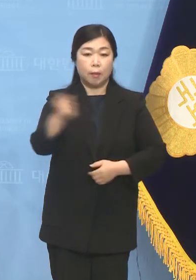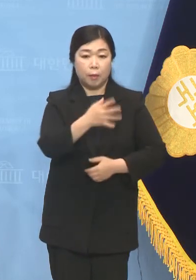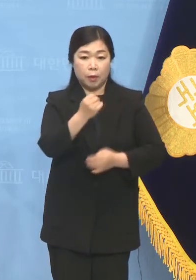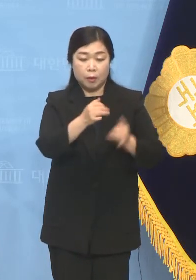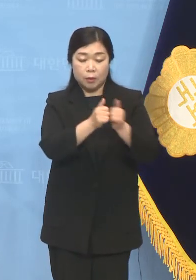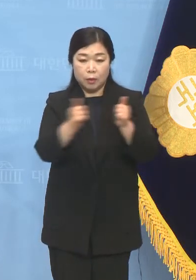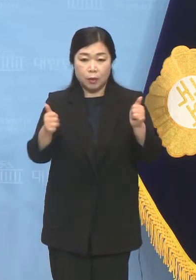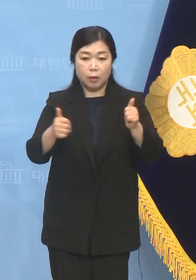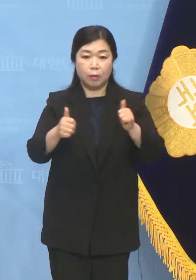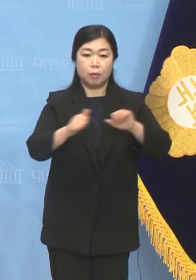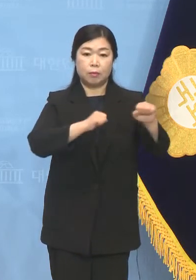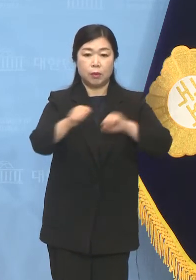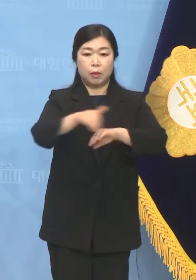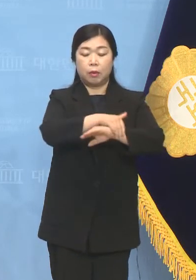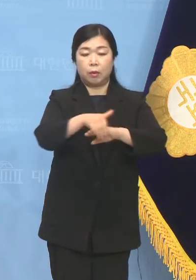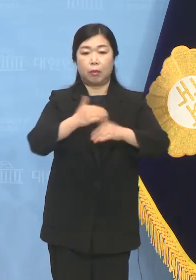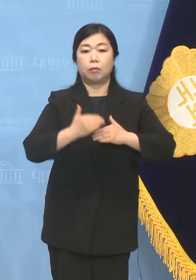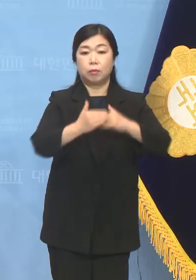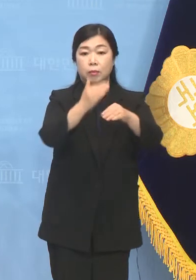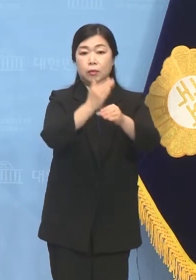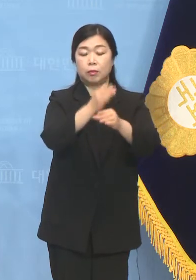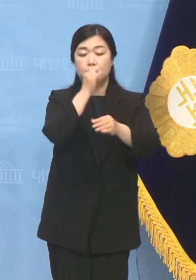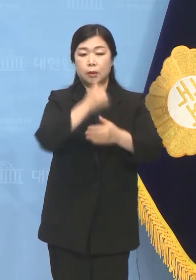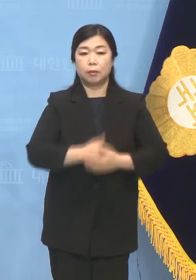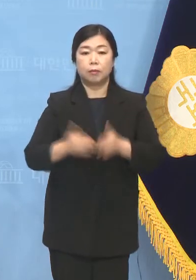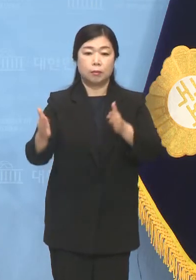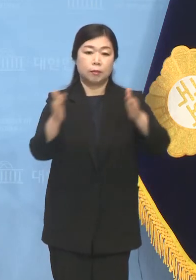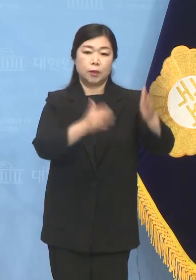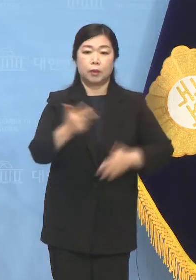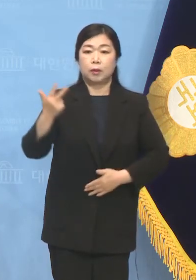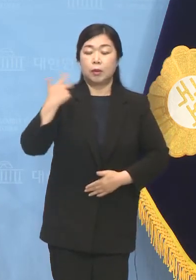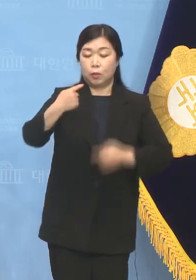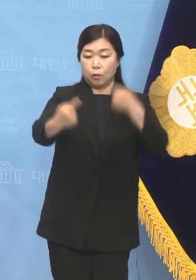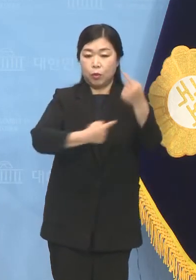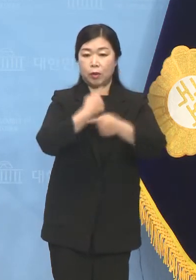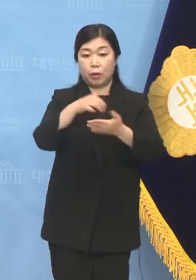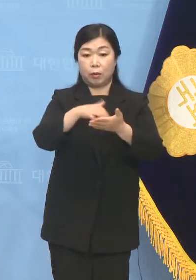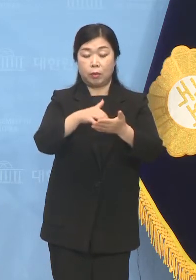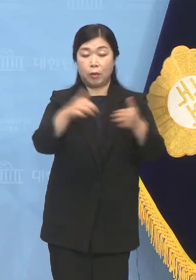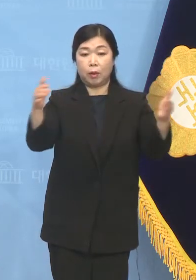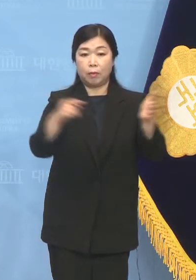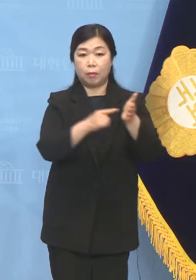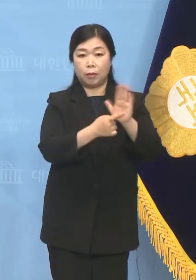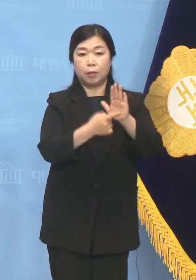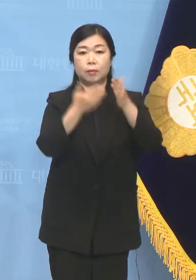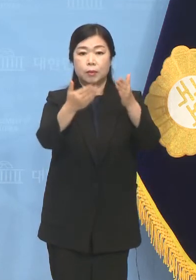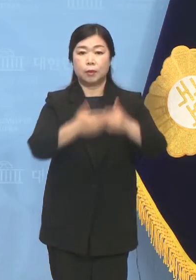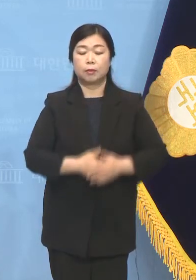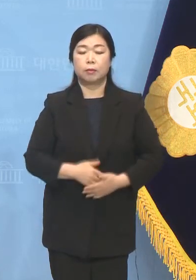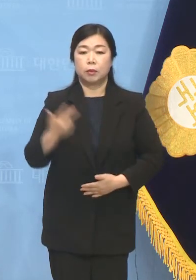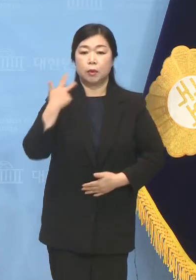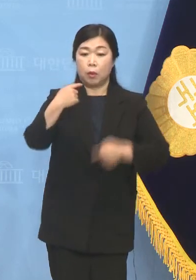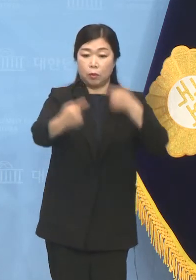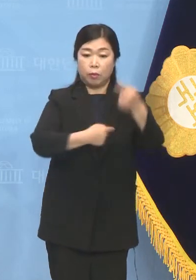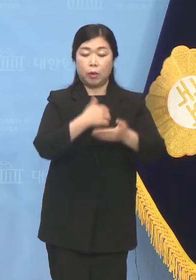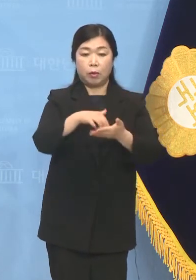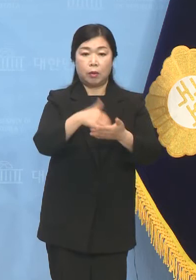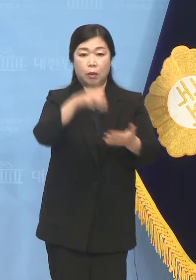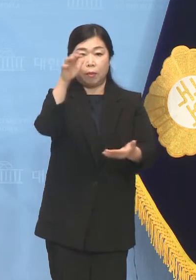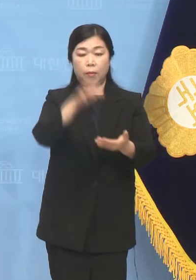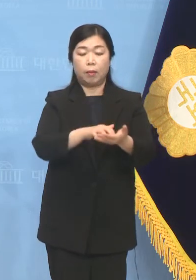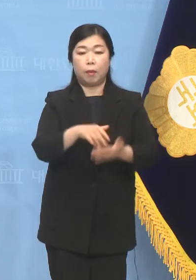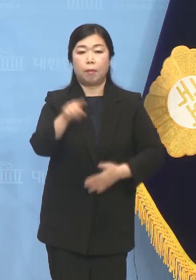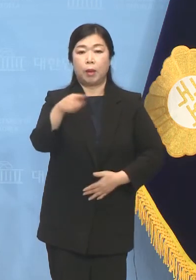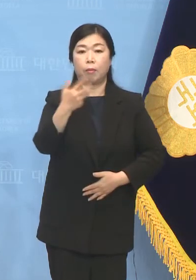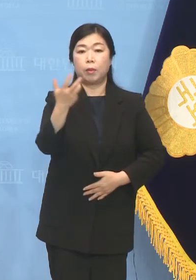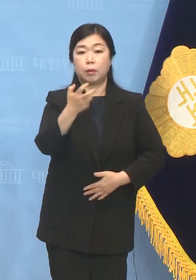위원회 일정이 예정되어 있습니다. 다음은 지난주 접수된 의안입니다. 지난주 접수된 의안은